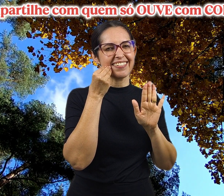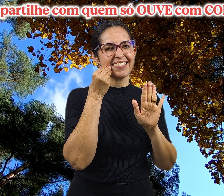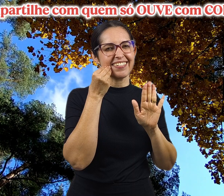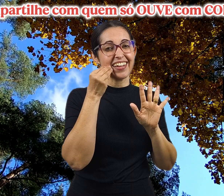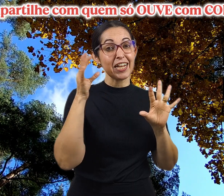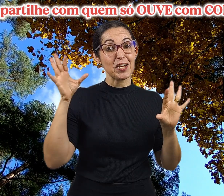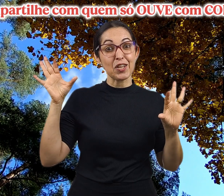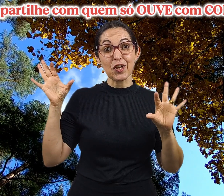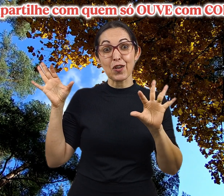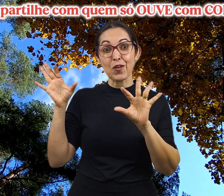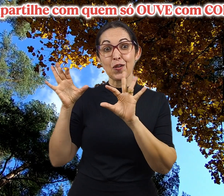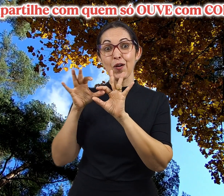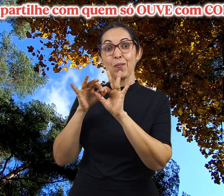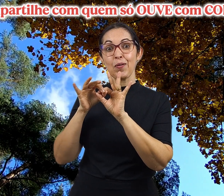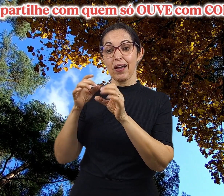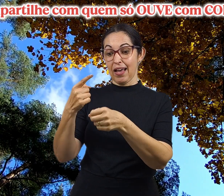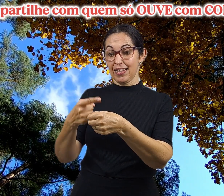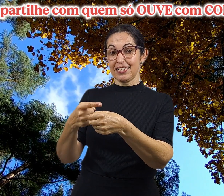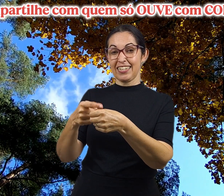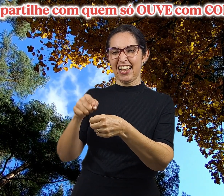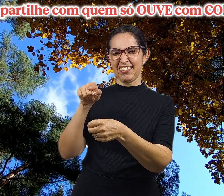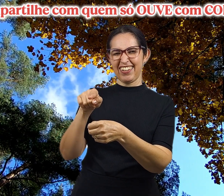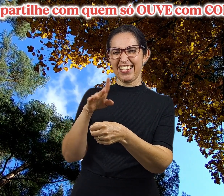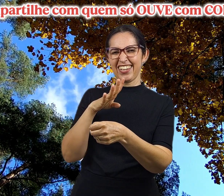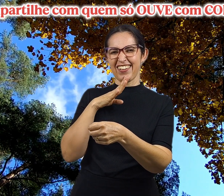Betel para Jacó era um segredo.